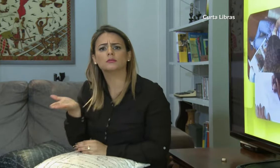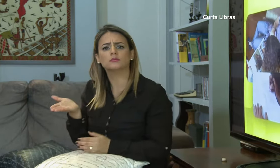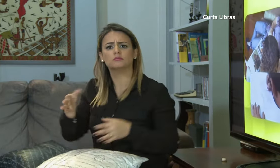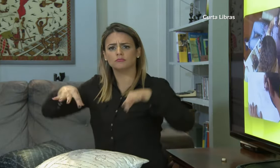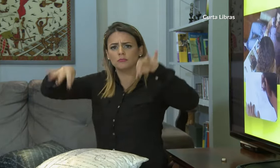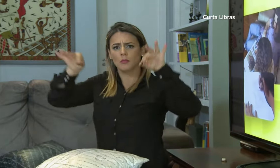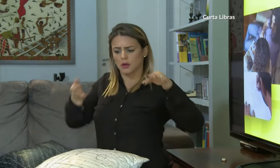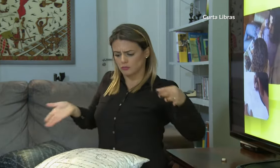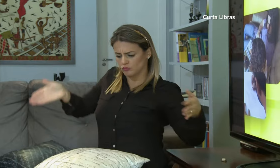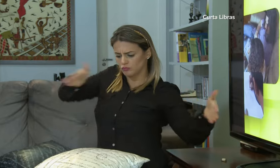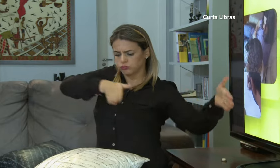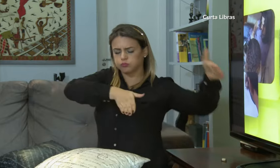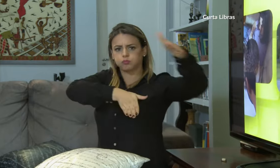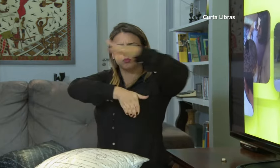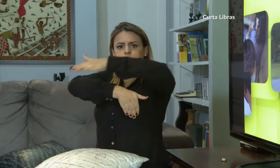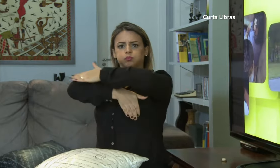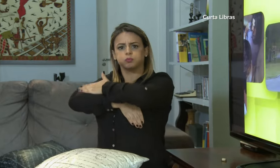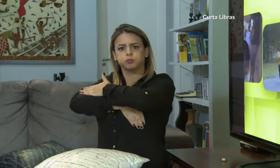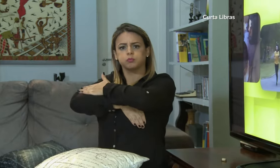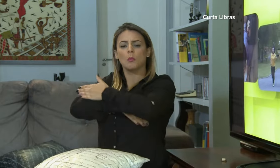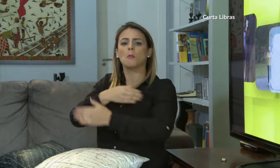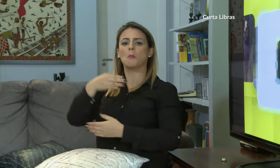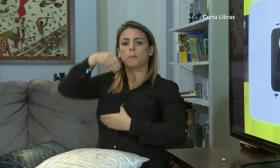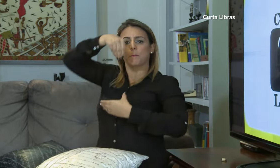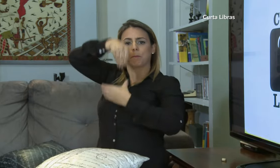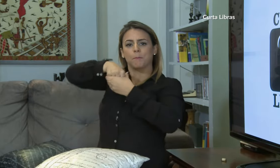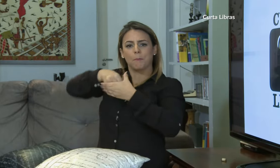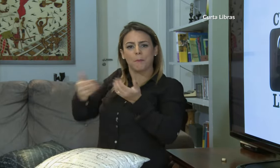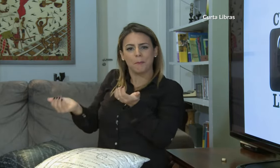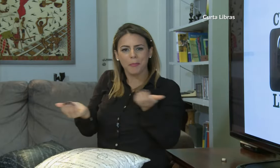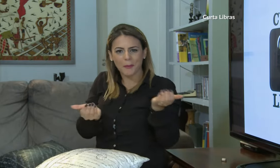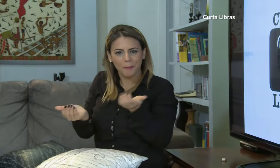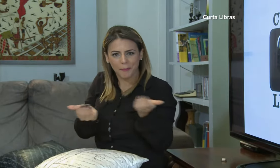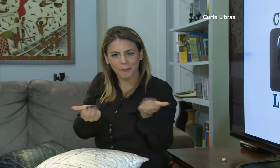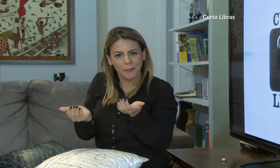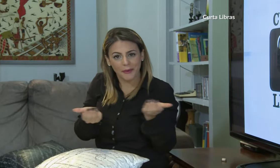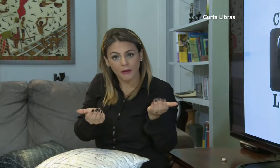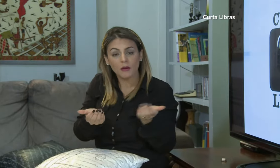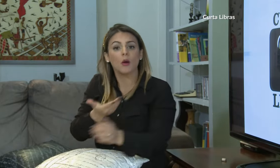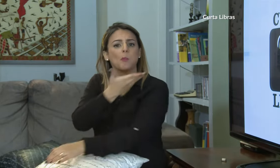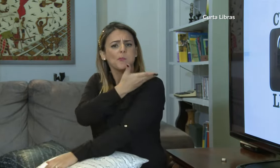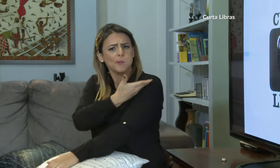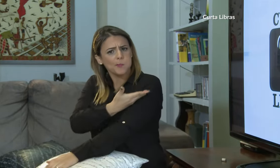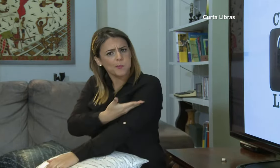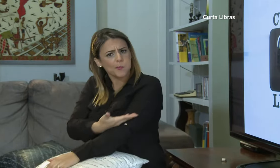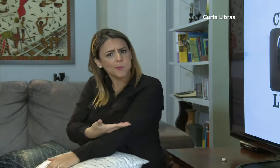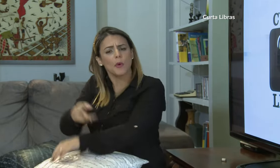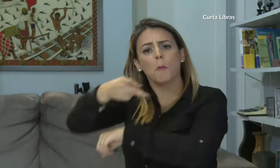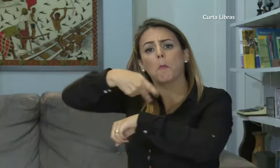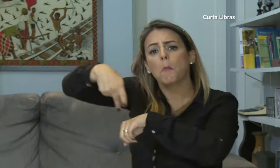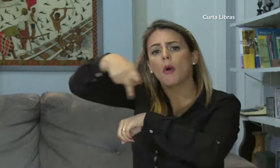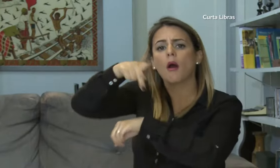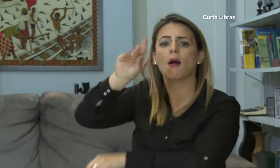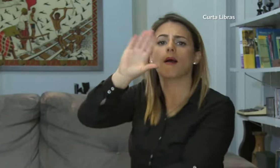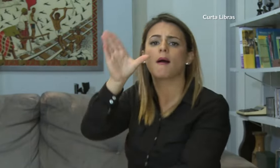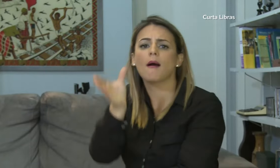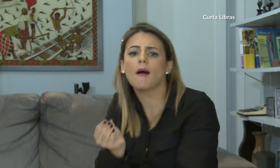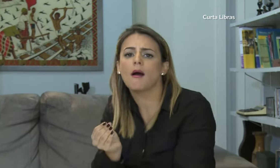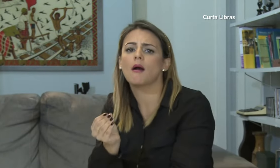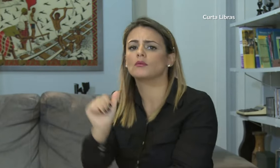pessoas usando o sling? Pano amarrado ao corpo da mãe onde o bebê é colocado? Essa é uma prática muito comum em países como